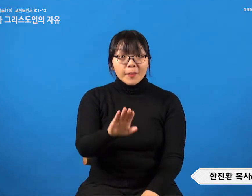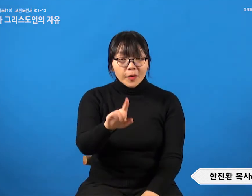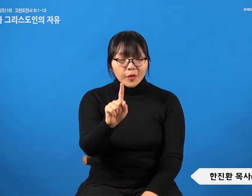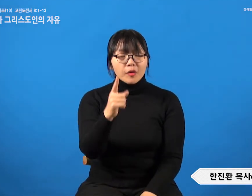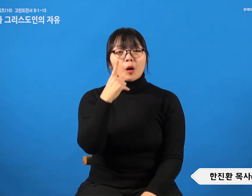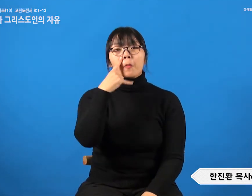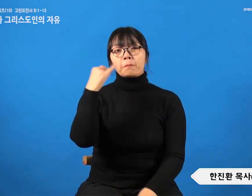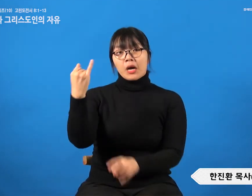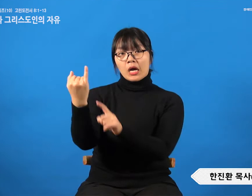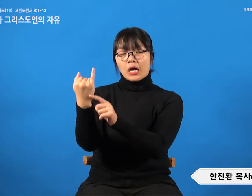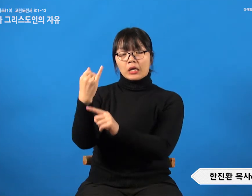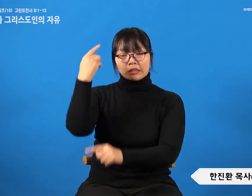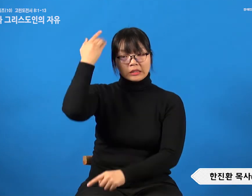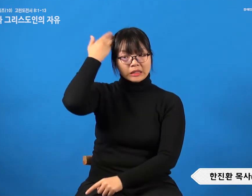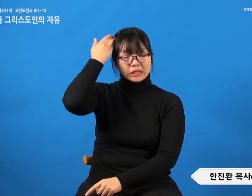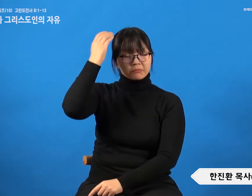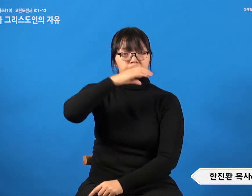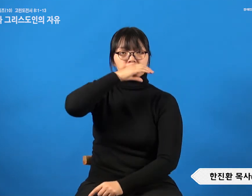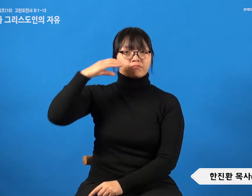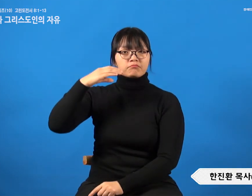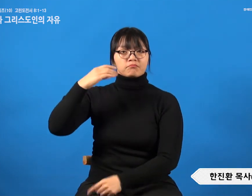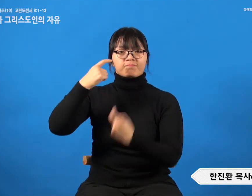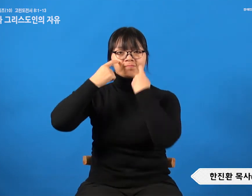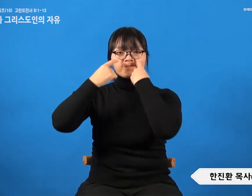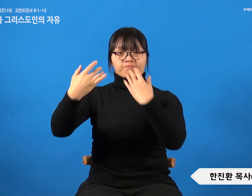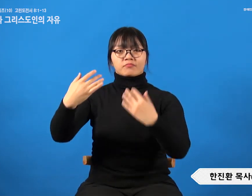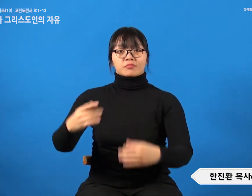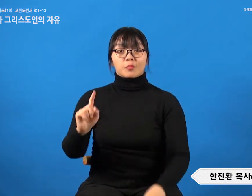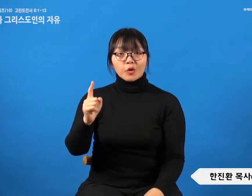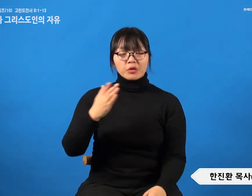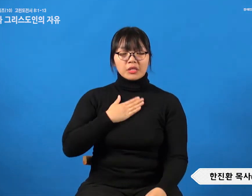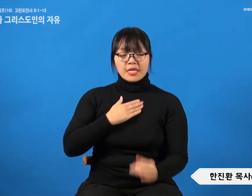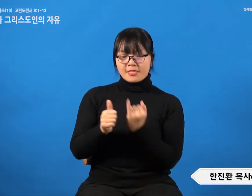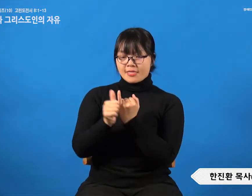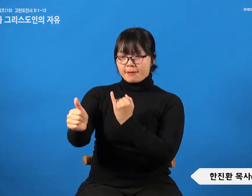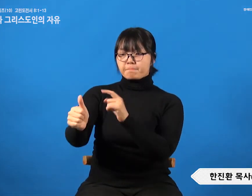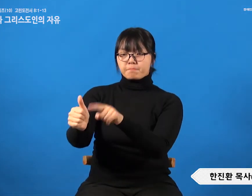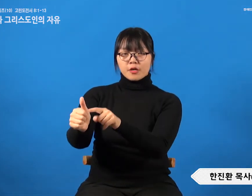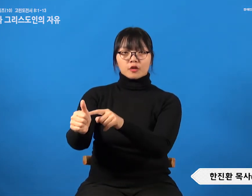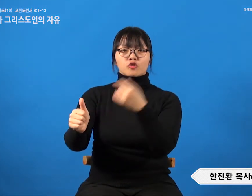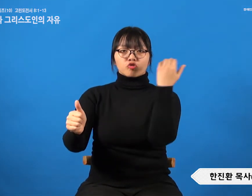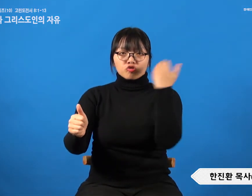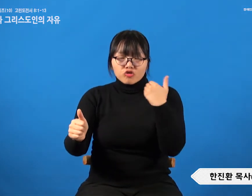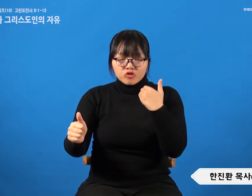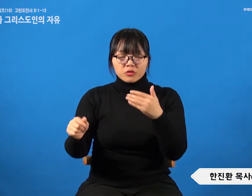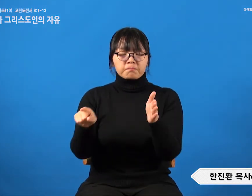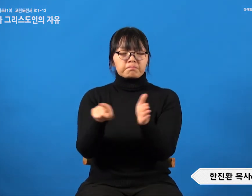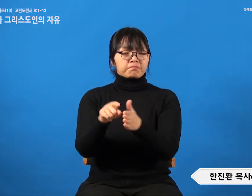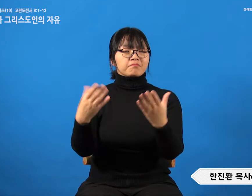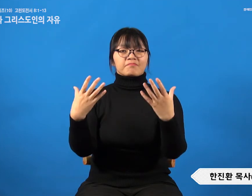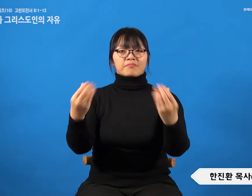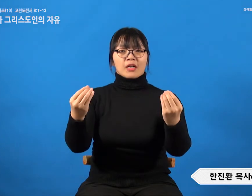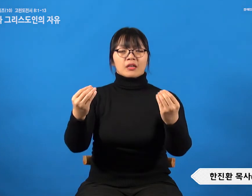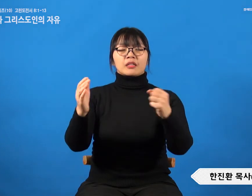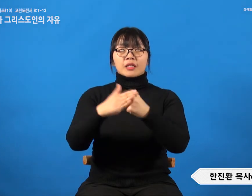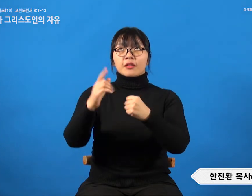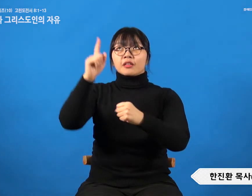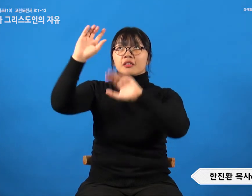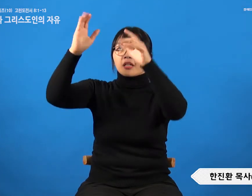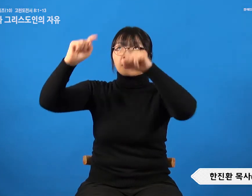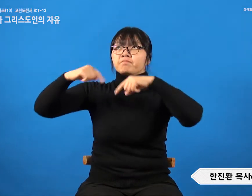바른 지식이 확고하니까요. 내 남편은 예수님 믿고 돌아가셨고 그래서 지금 천국에